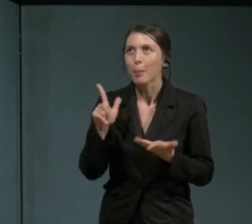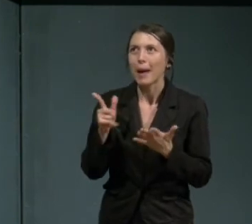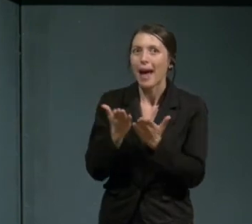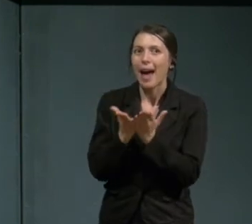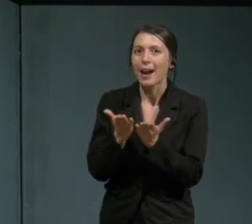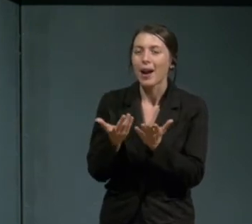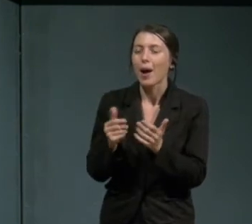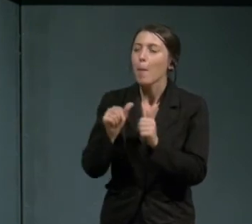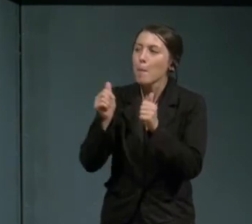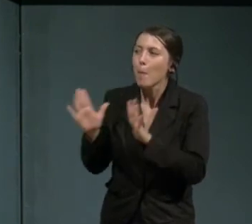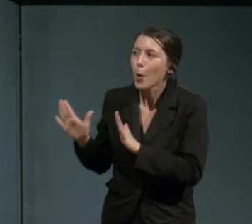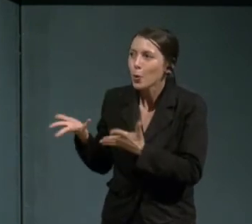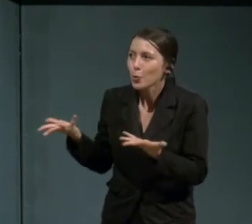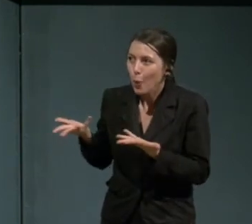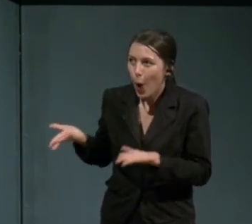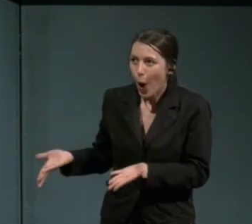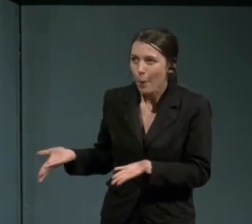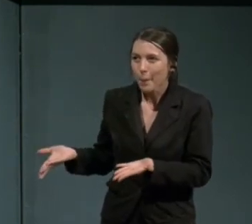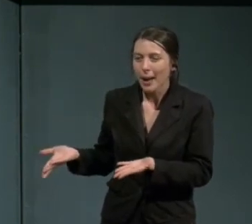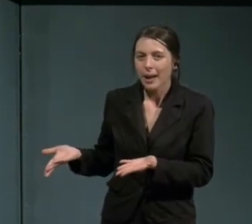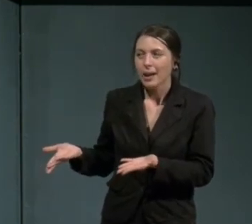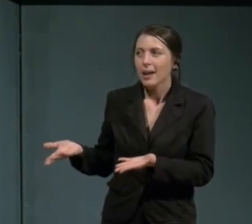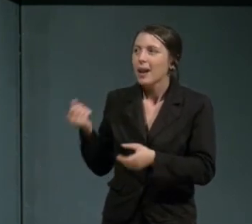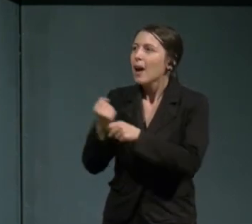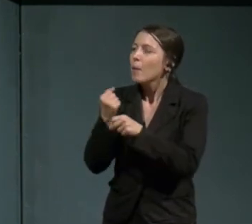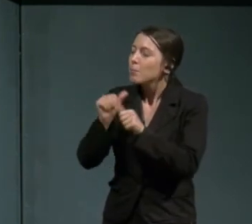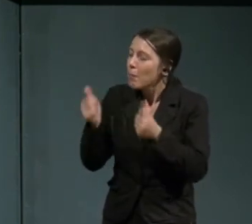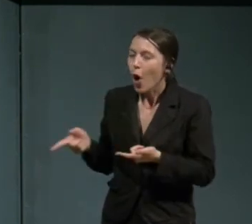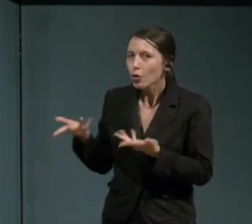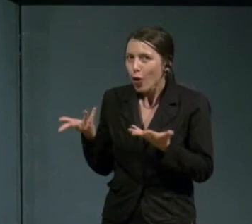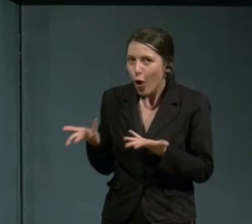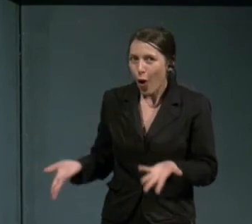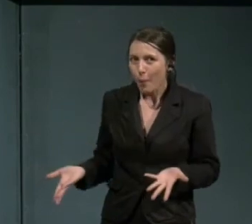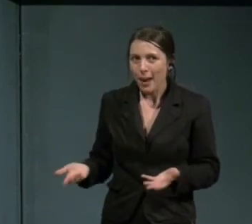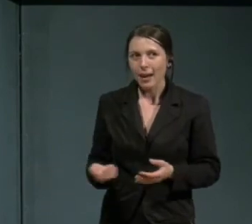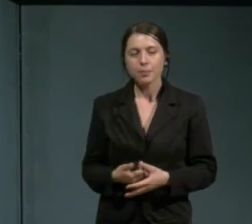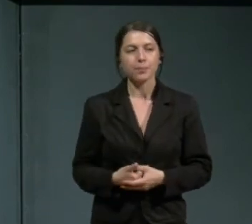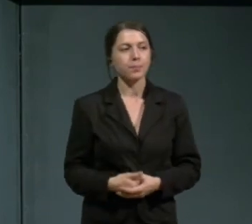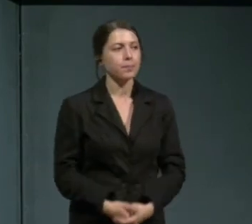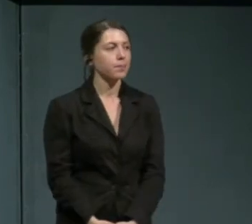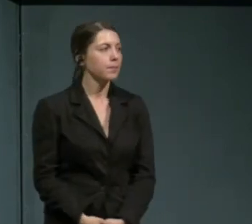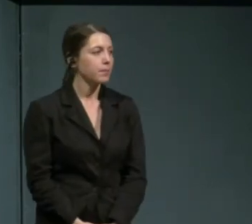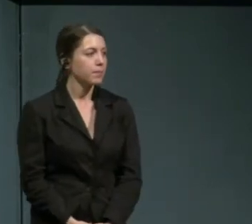un romanzo qual è la modalità di lavoro i quali sono le tue modalità di lavoro